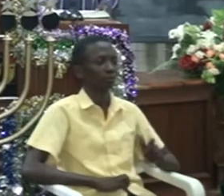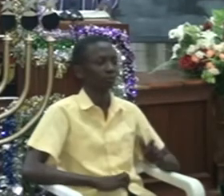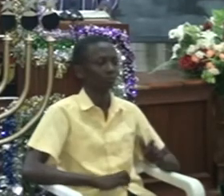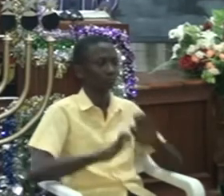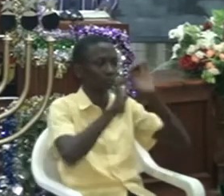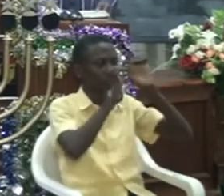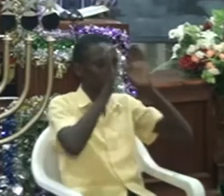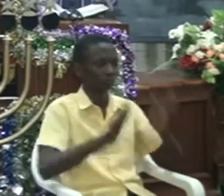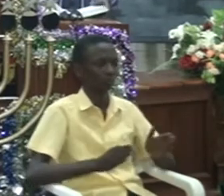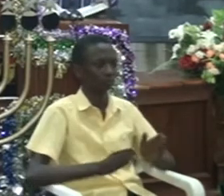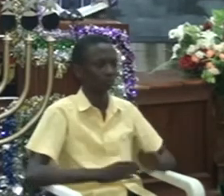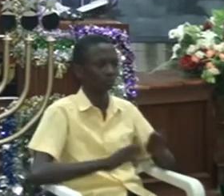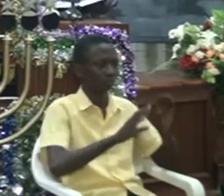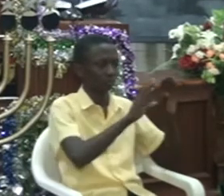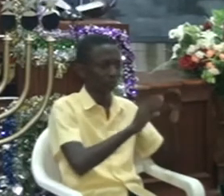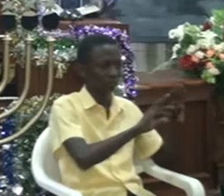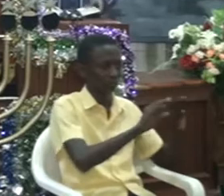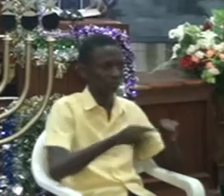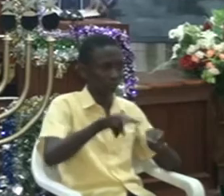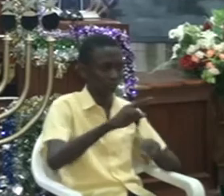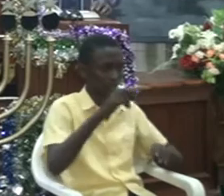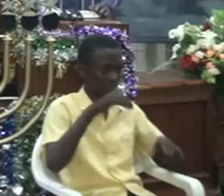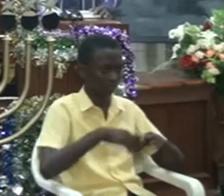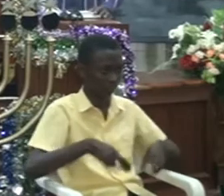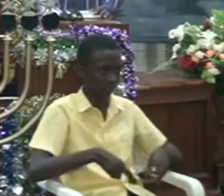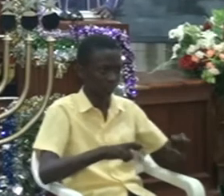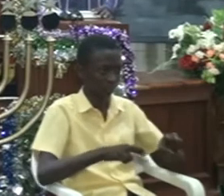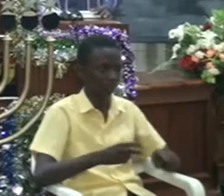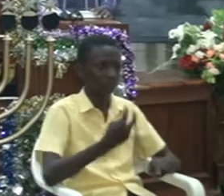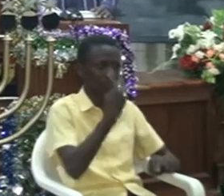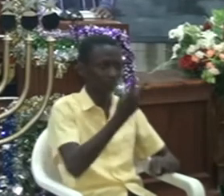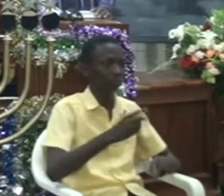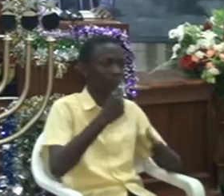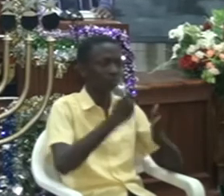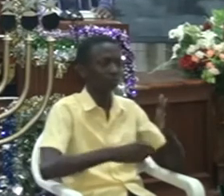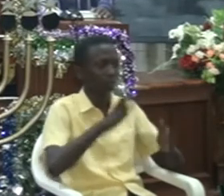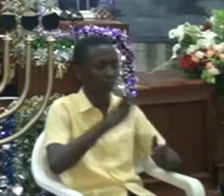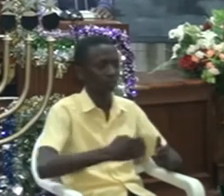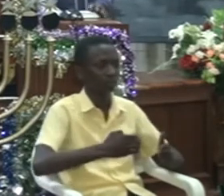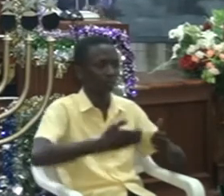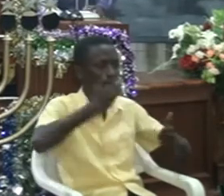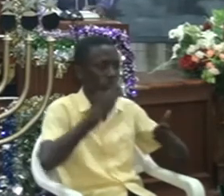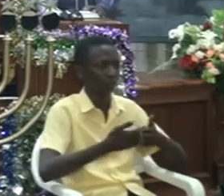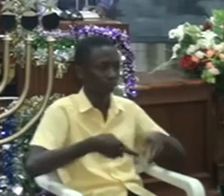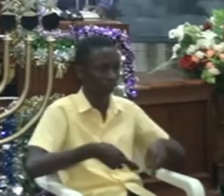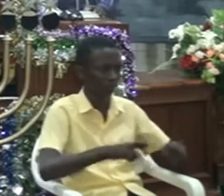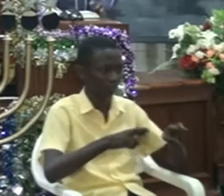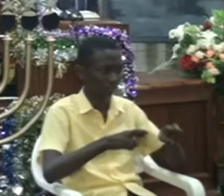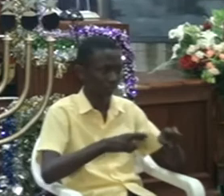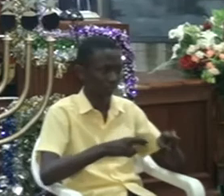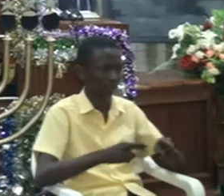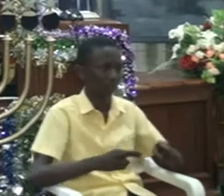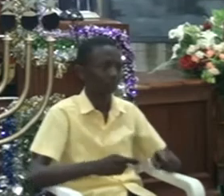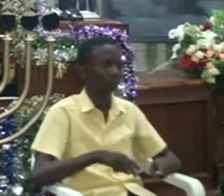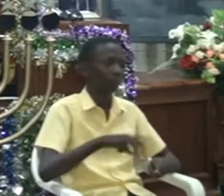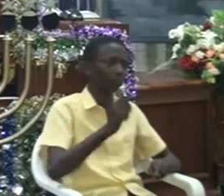chemin. Regardez et demandez quels sont les anciens sentiers. Quelle est la bonne voie?